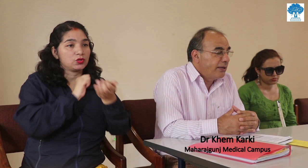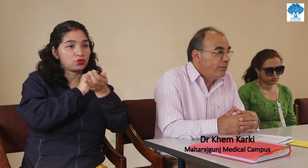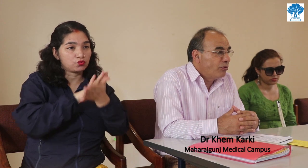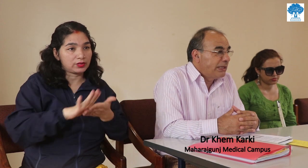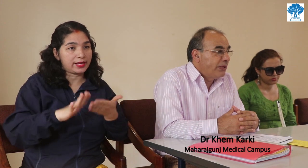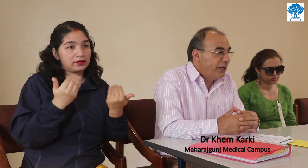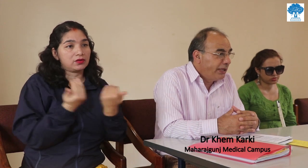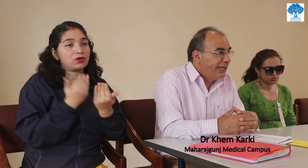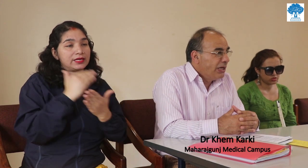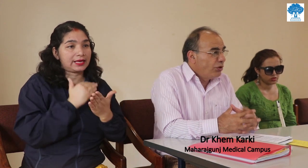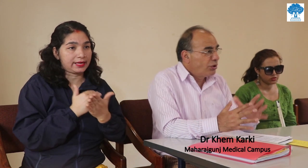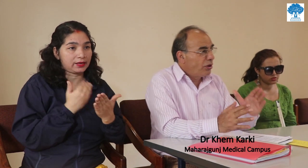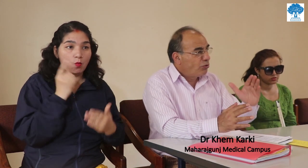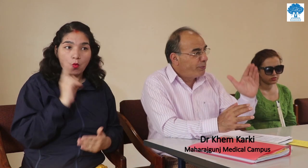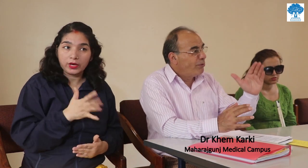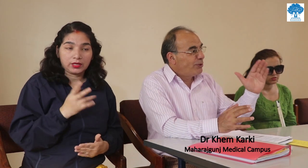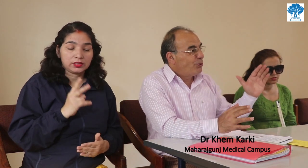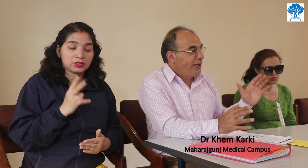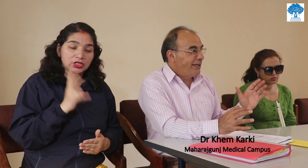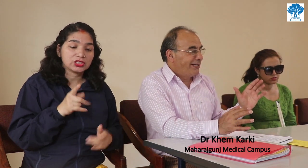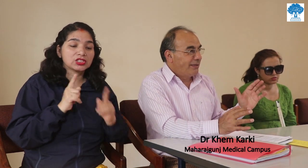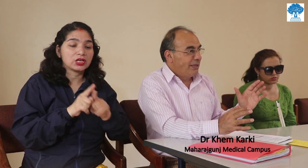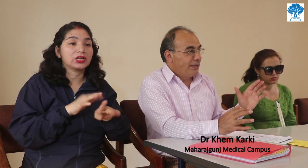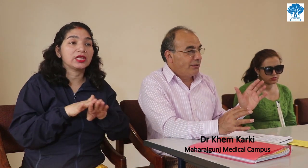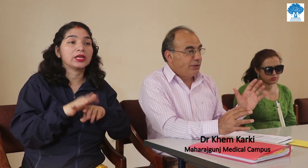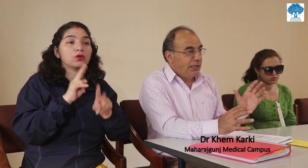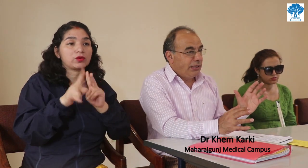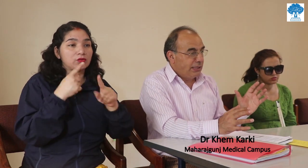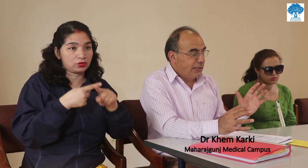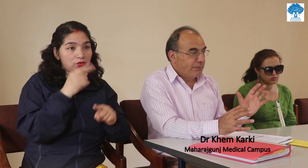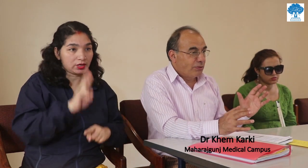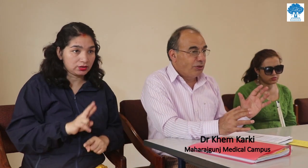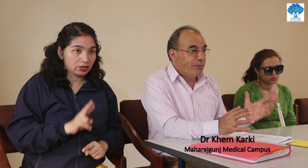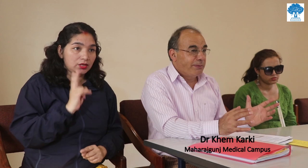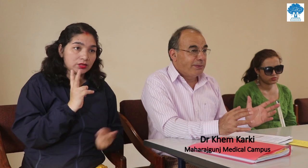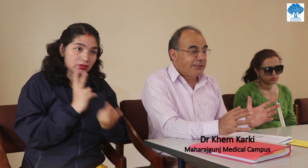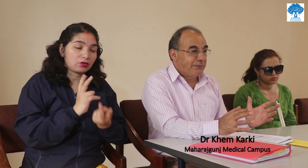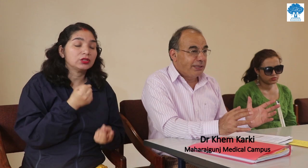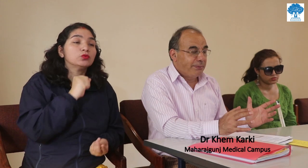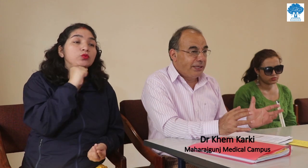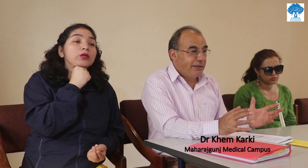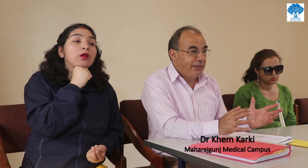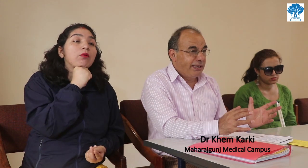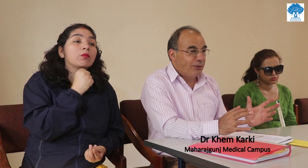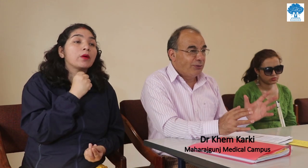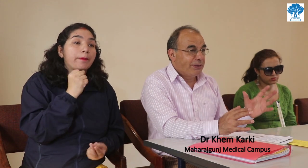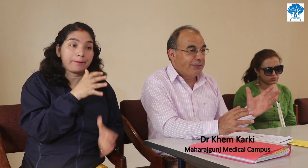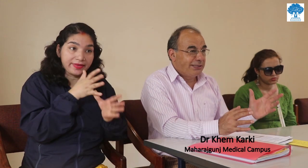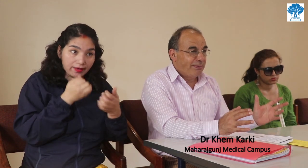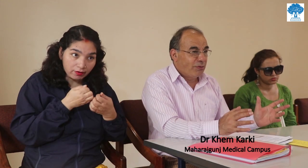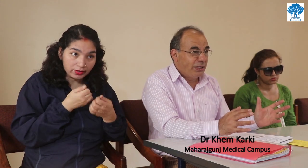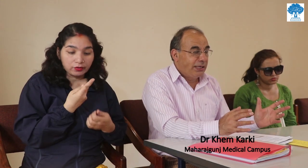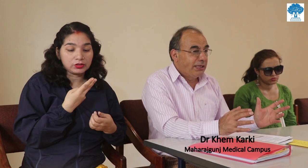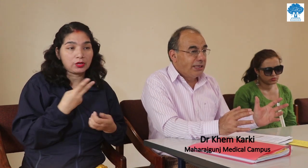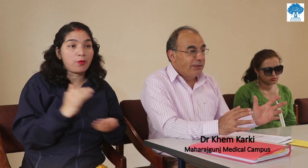गर्ने कार्यक्रमहरू मात्रै होइन कि त्योसँग अरू थुप्रै कुरा जोडिने रहेछ. जस्तो चाहिँ कति उमेरमा बच्चा के अरे बिहे गर्ने, कतिवटा